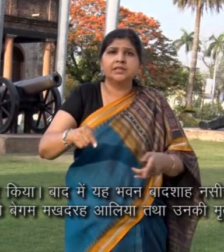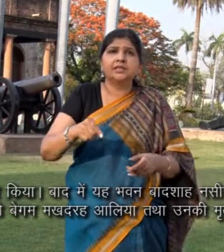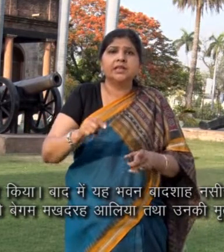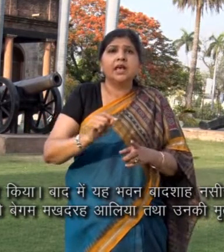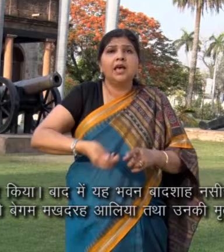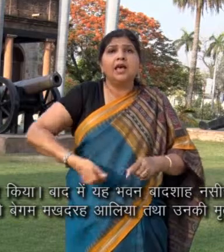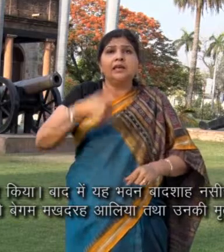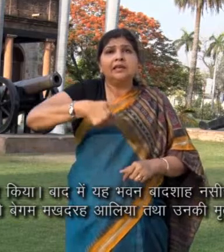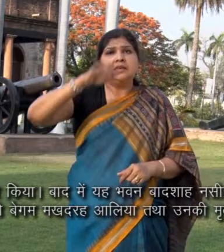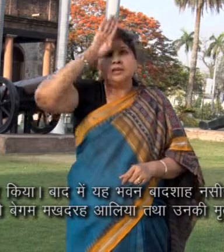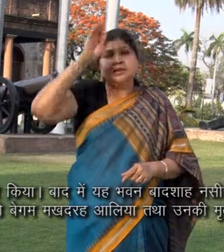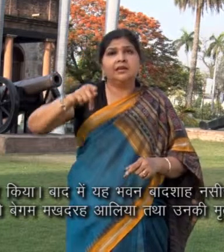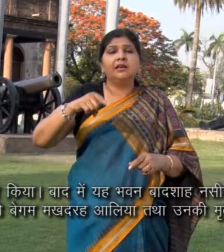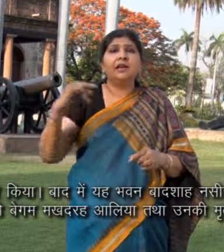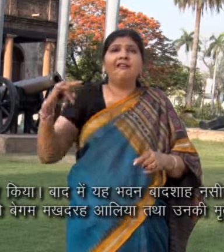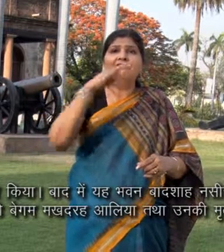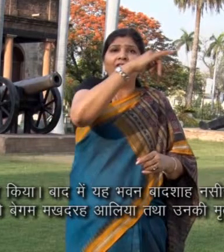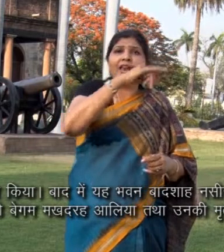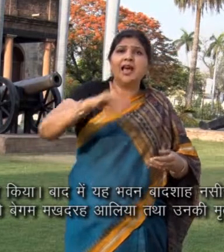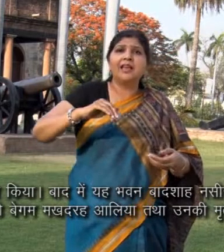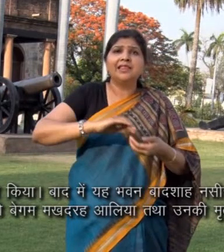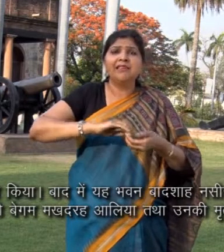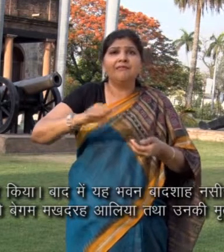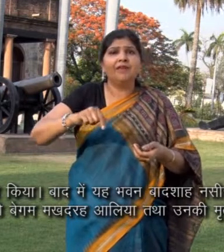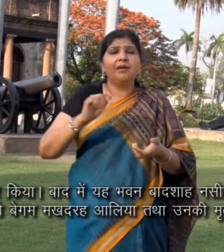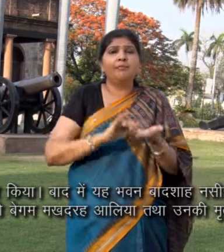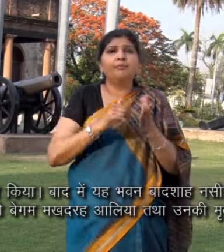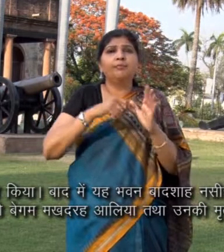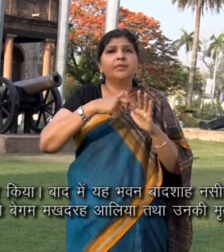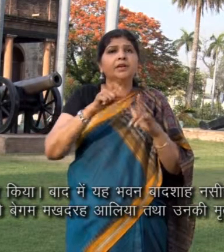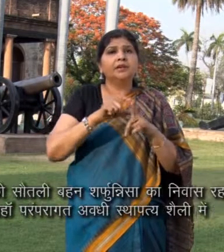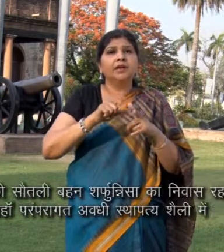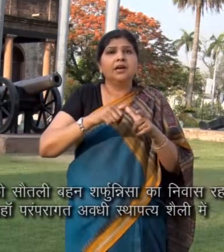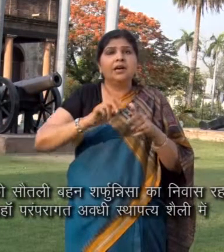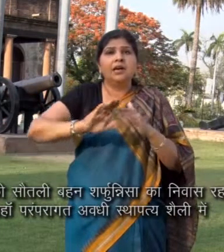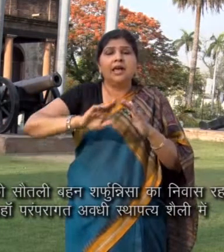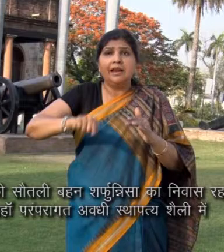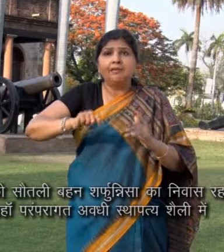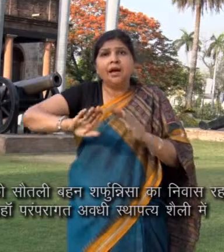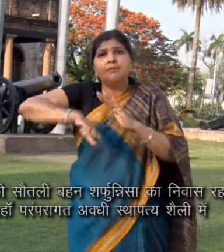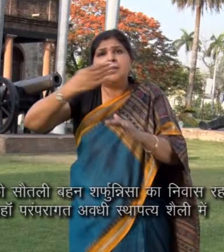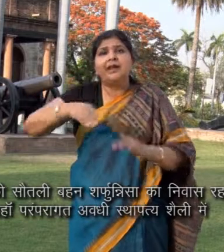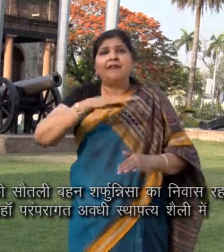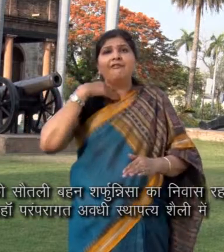हैदर की विलायती बेगम मगदर आलिया तथा उनकी मृत्यु के पश्चात उनकी सौतेली